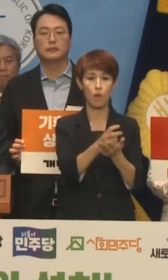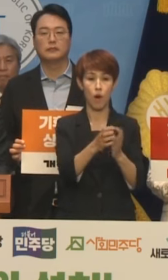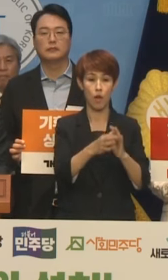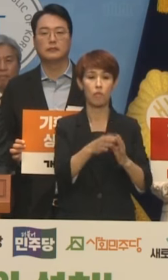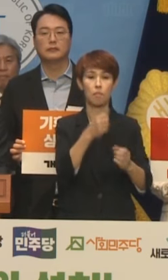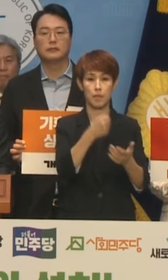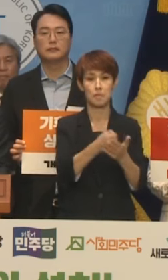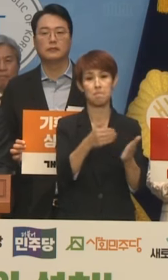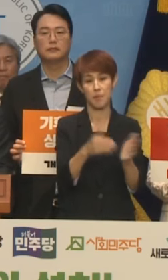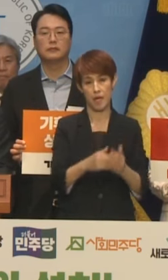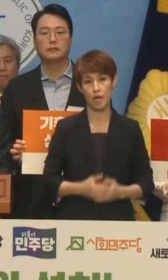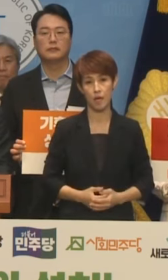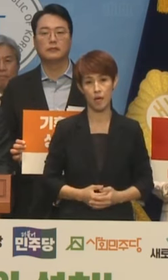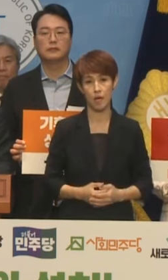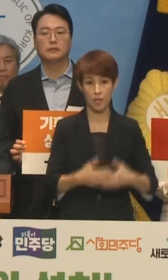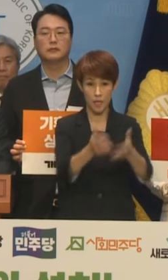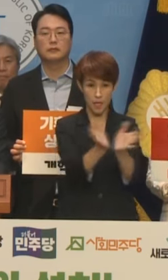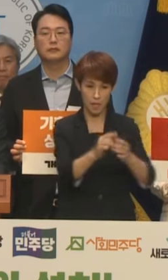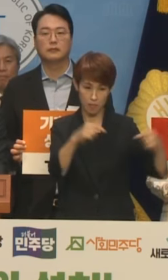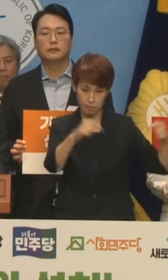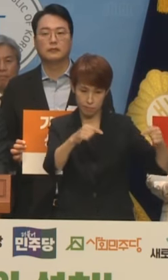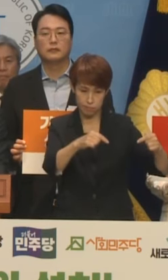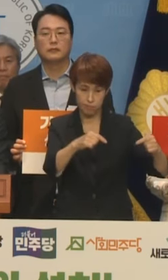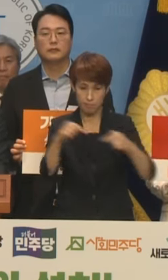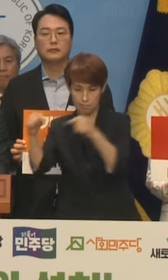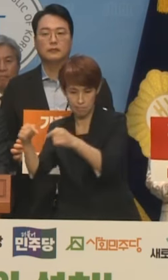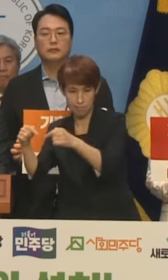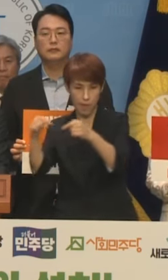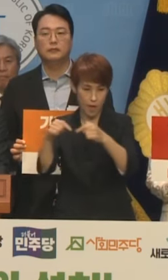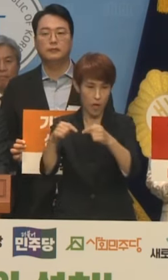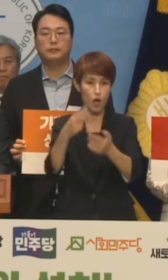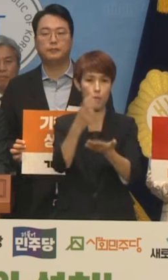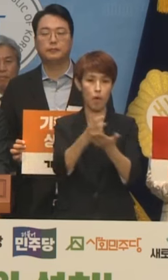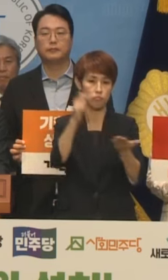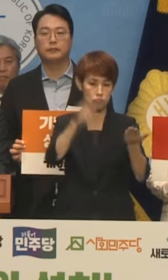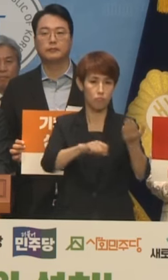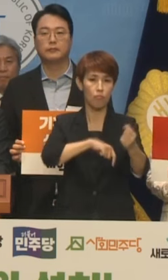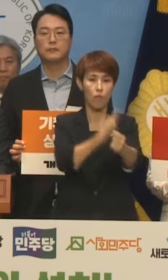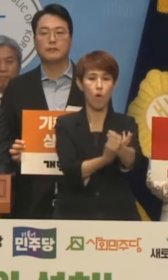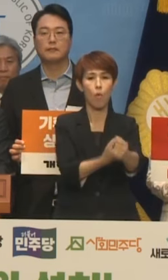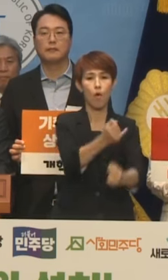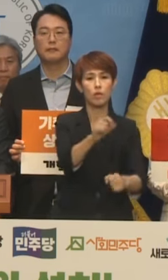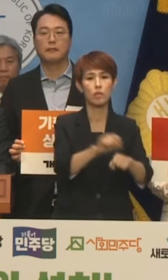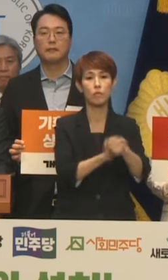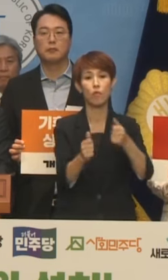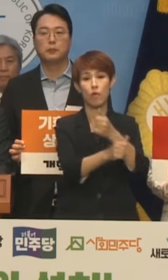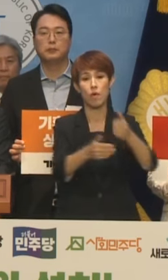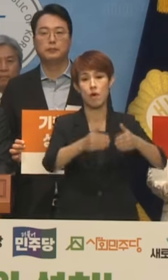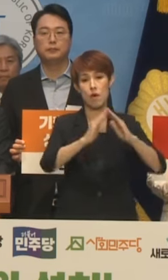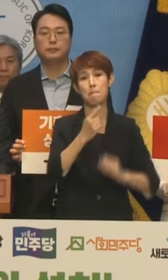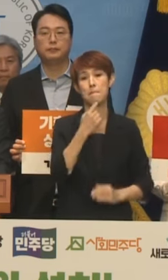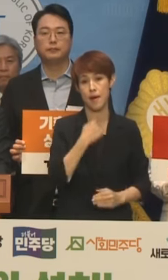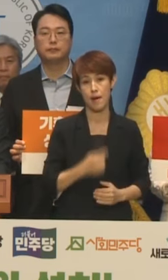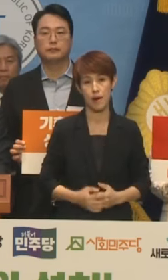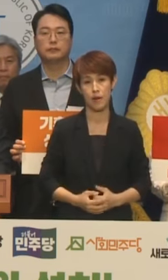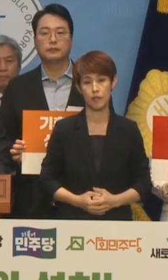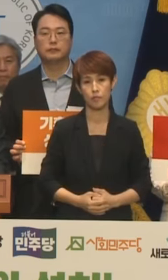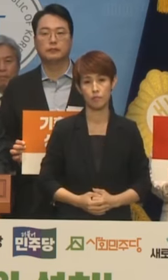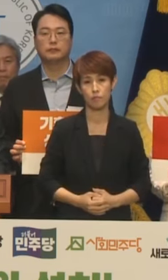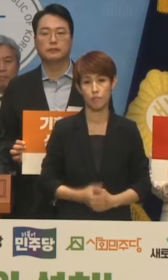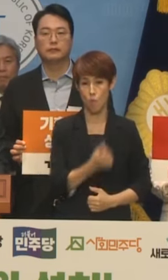아니라 교섭단체 협의를 통해 법률안 심사권을 가진 특위를 구성한 사례가